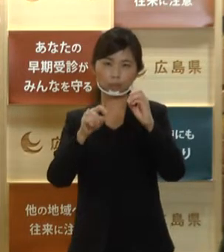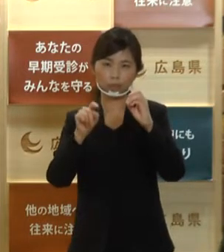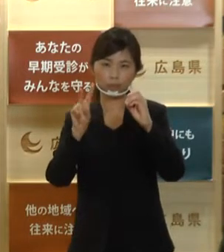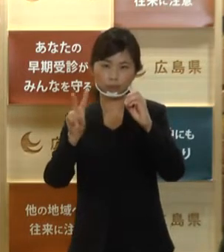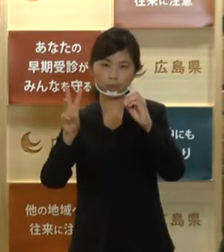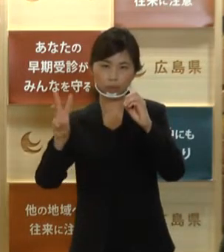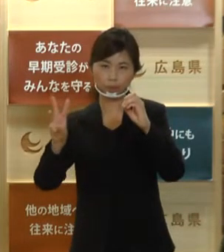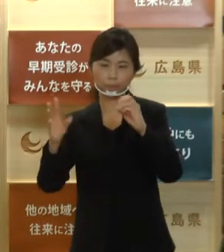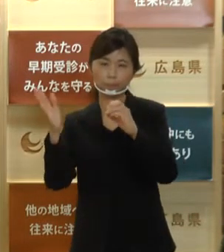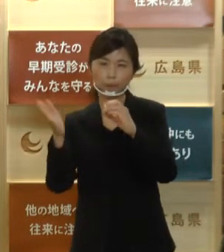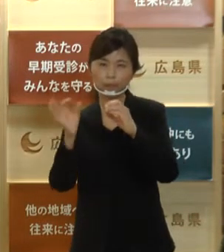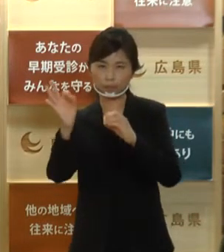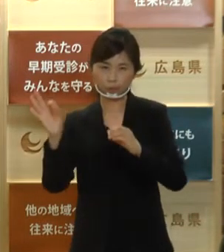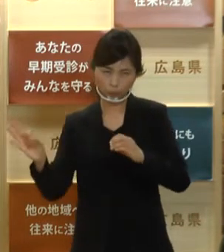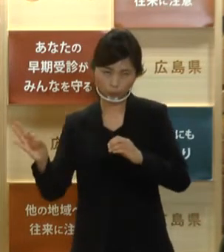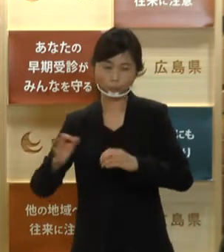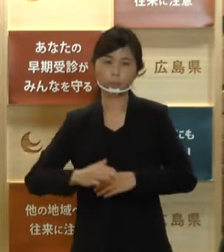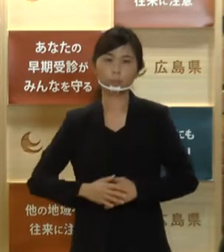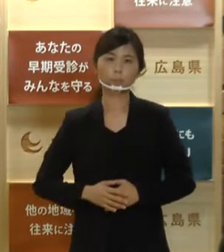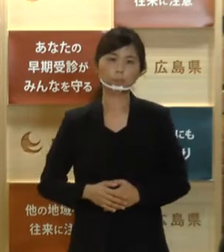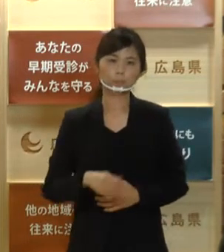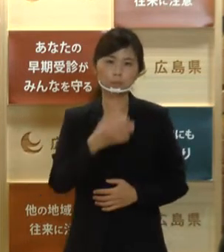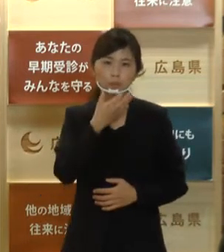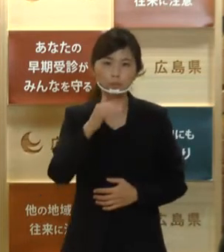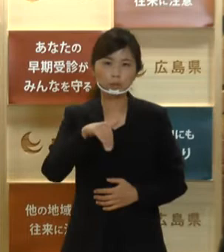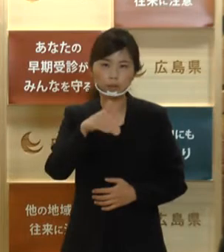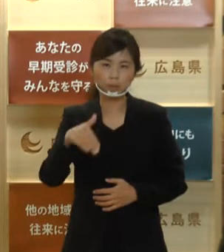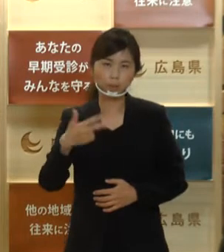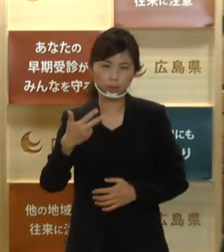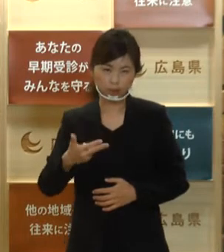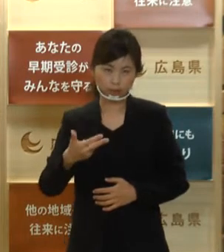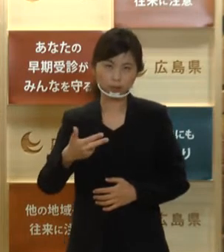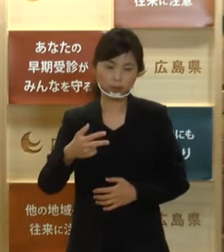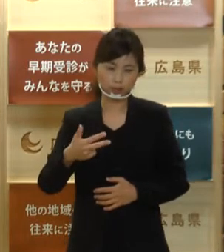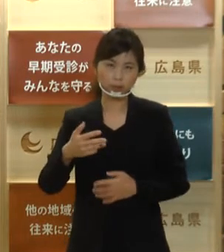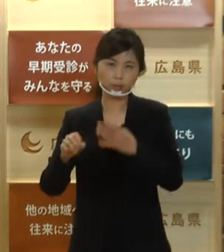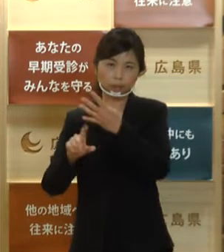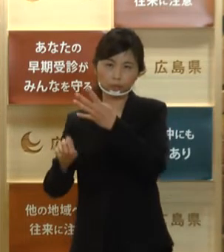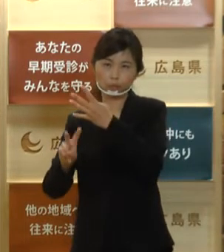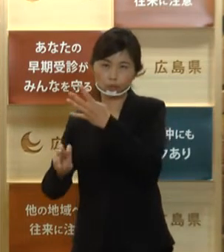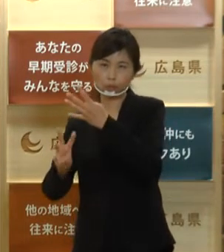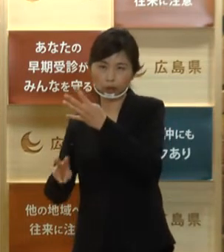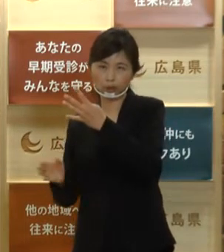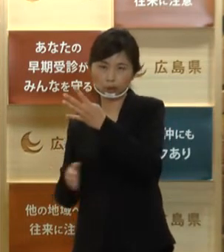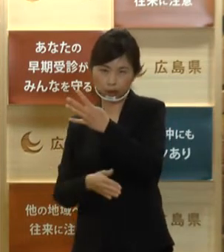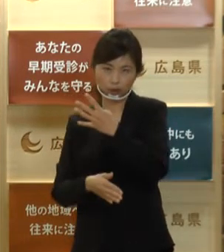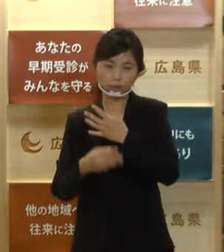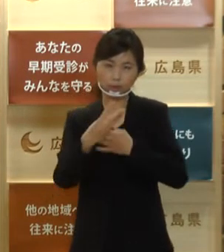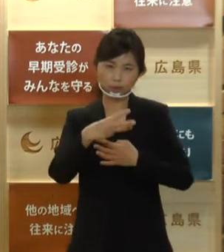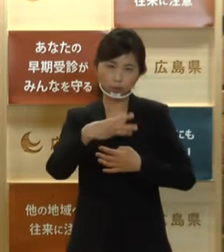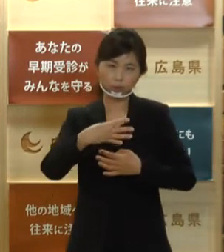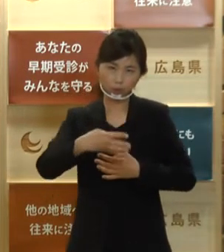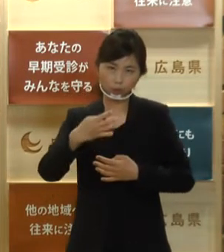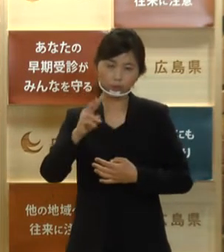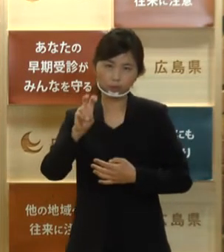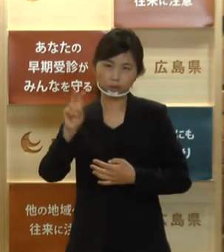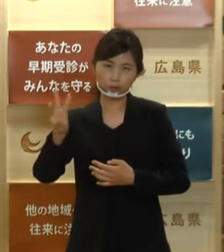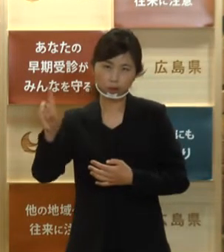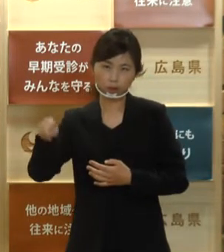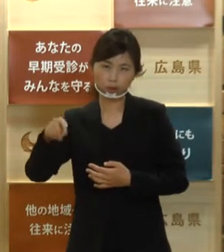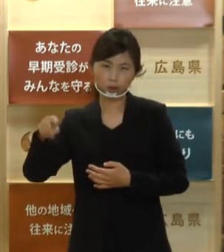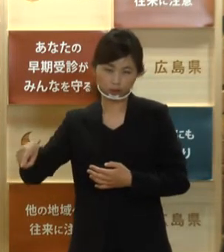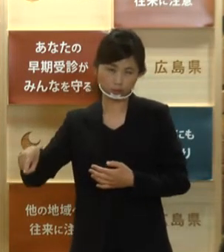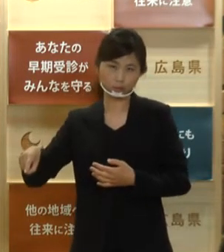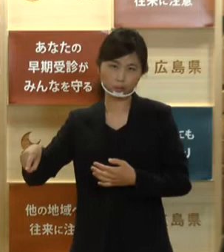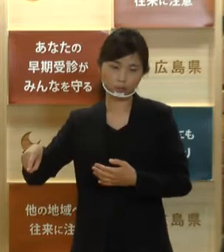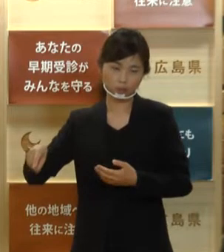。なお福山市では4月23日から3423人の方に容器を配